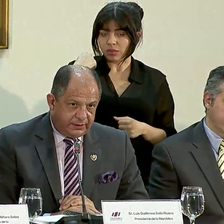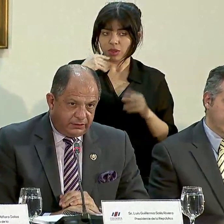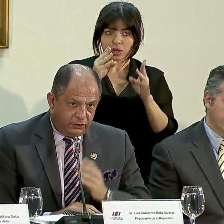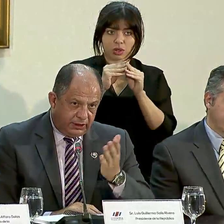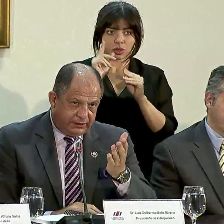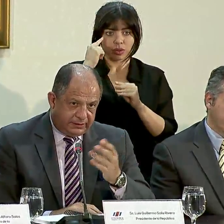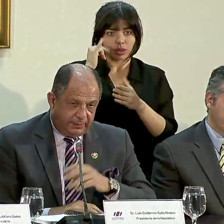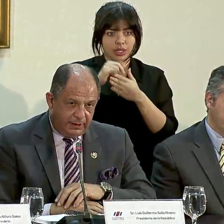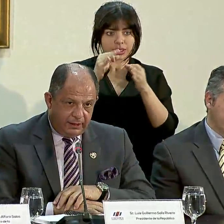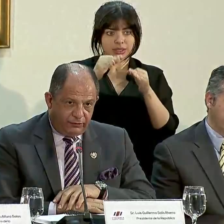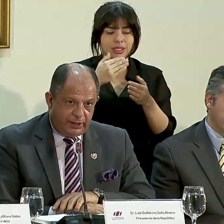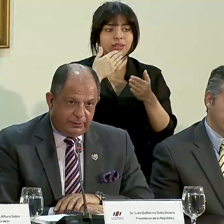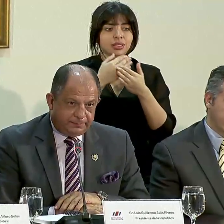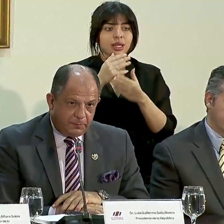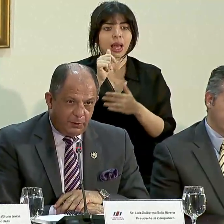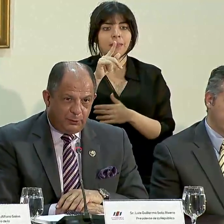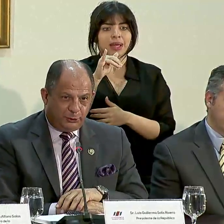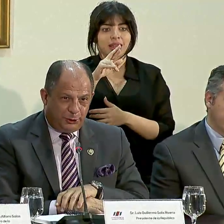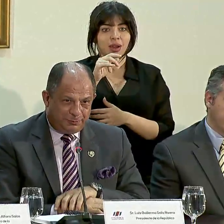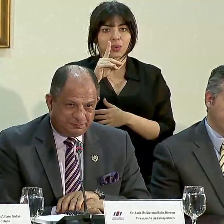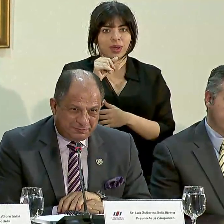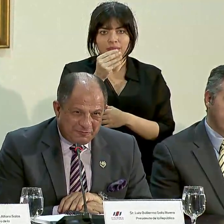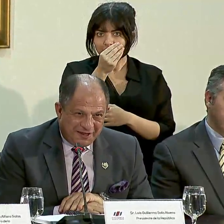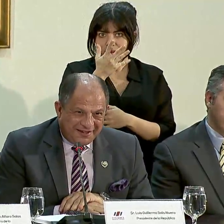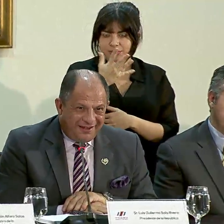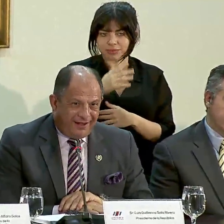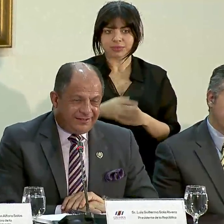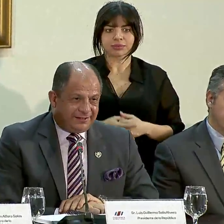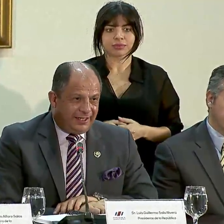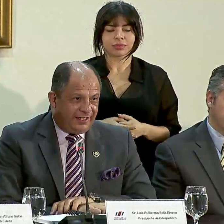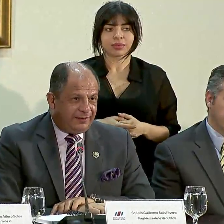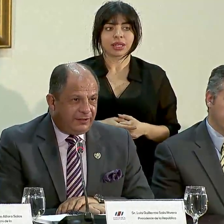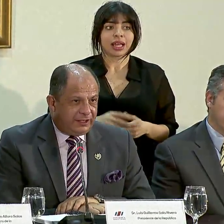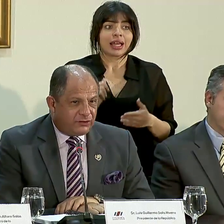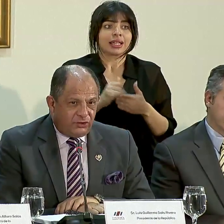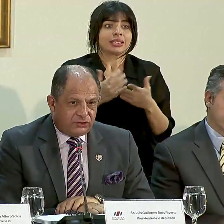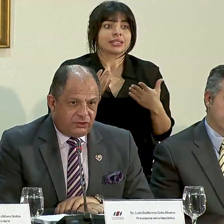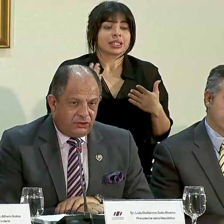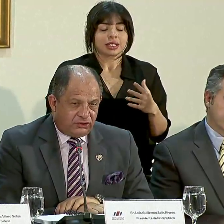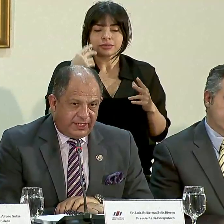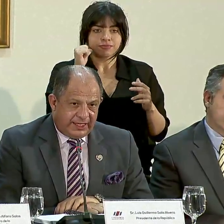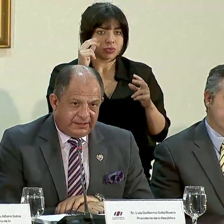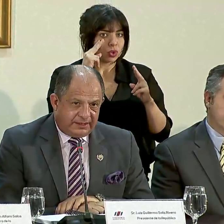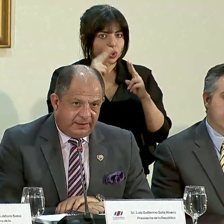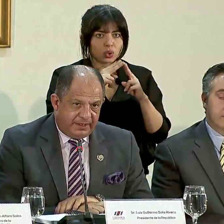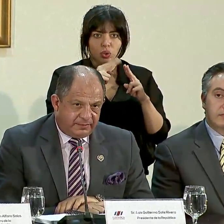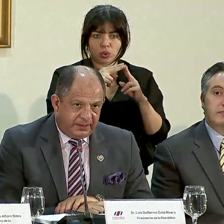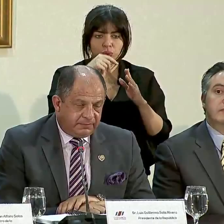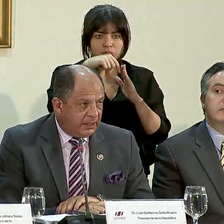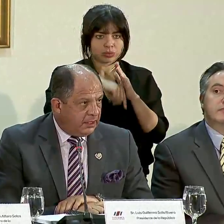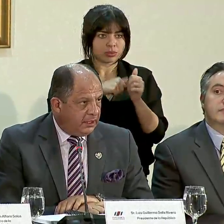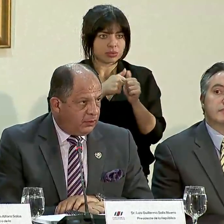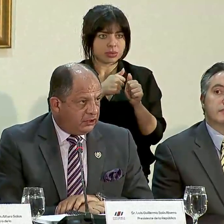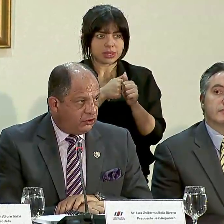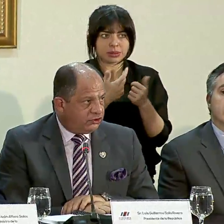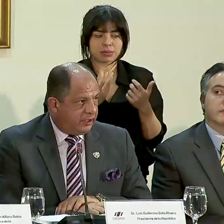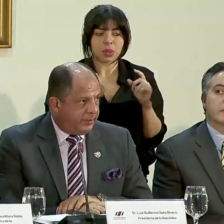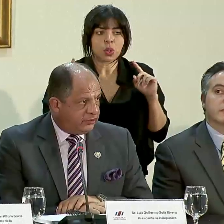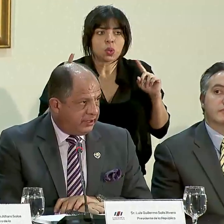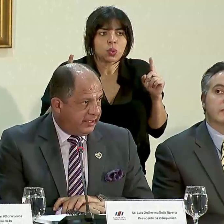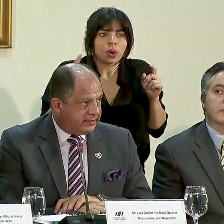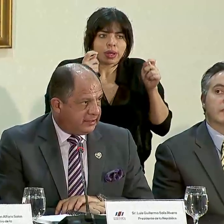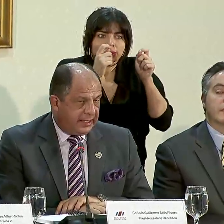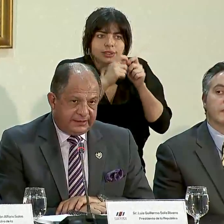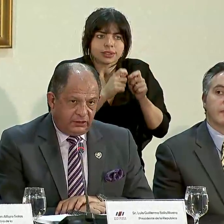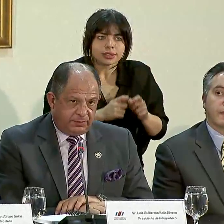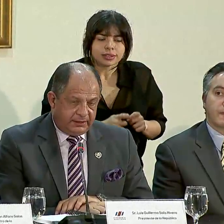Gobierno de esa decisión gracias a ameliarueda.com. Así es que desconozco los alcances de la misma y cuáles son los